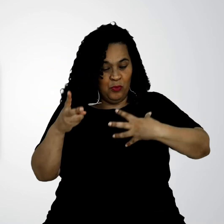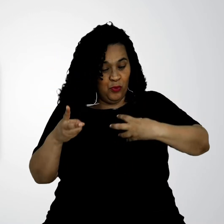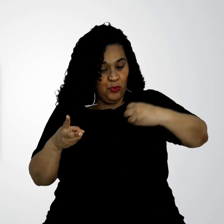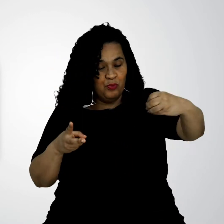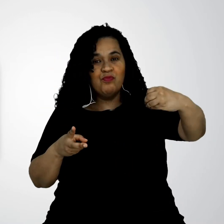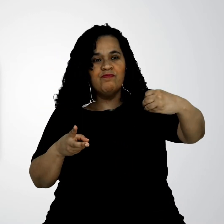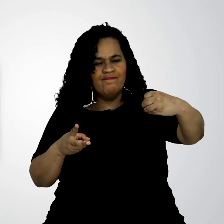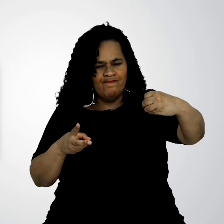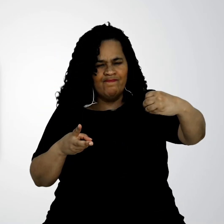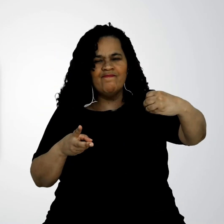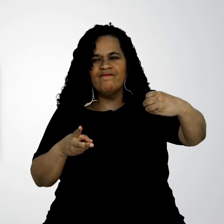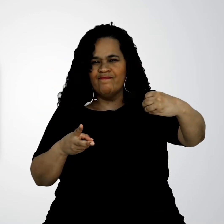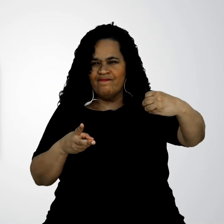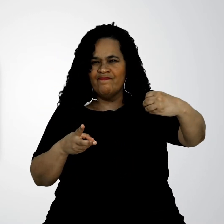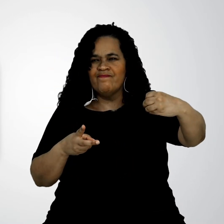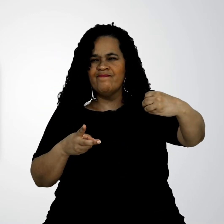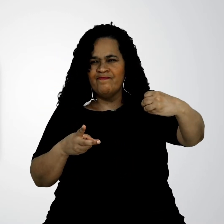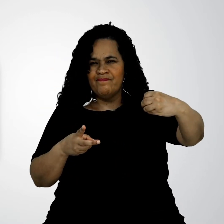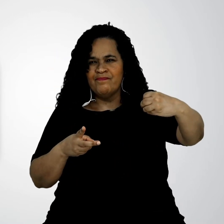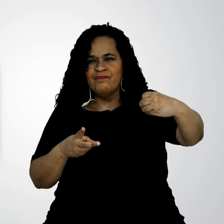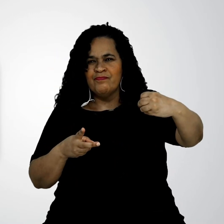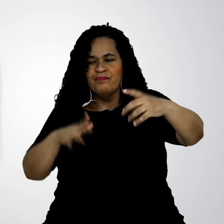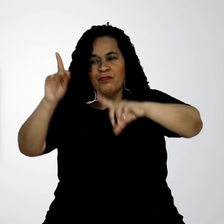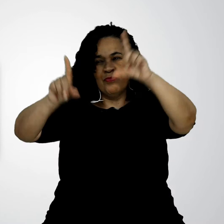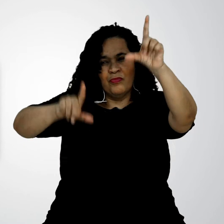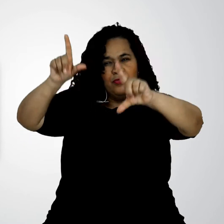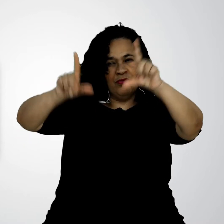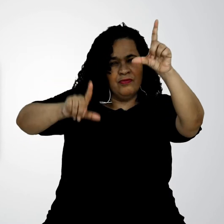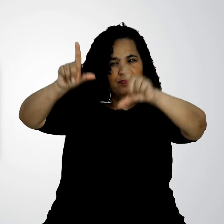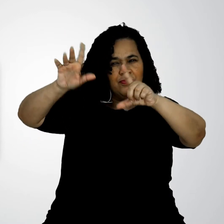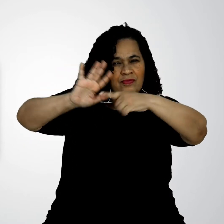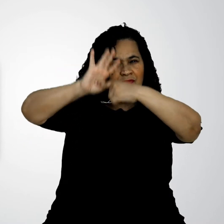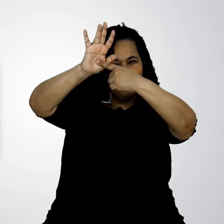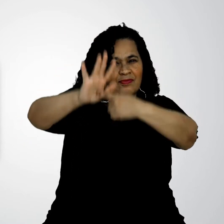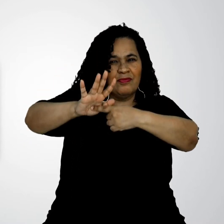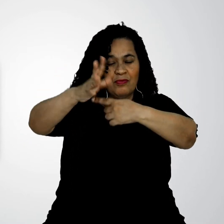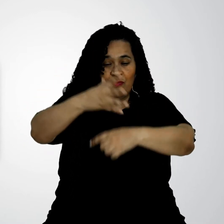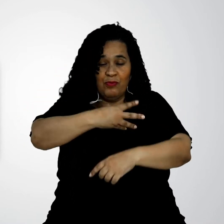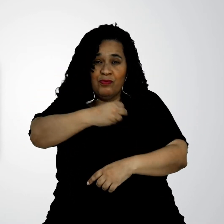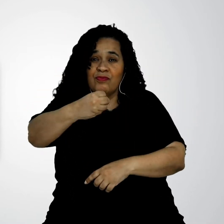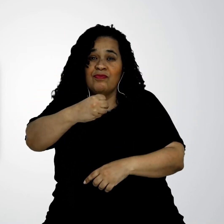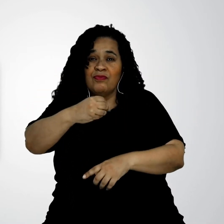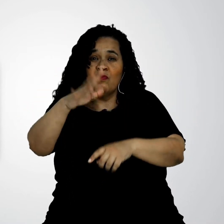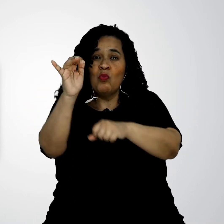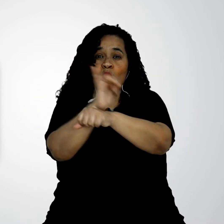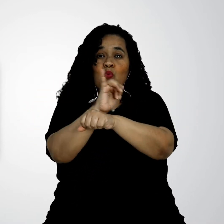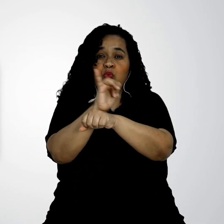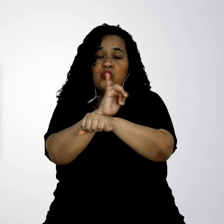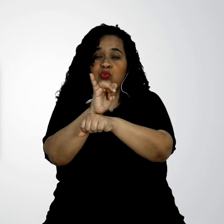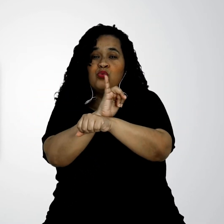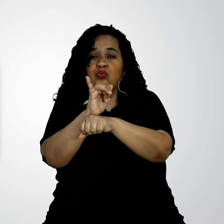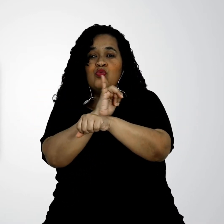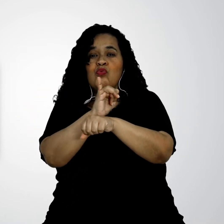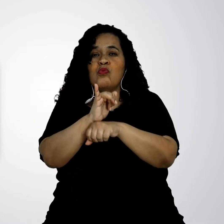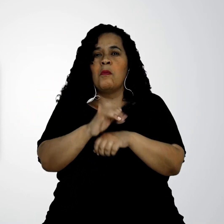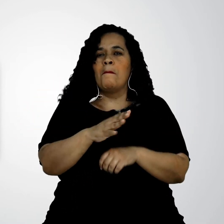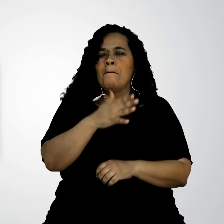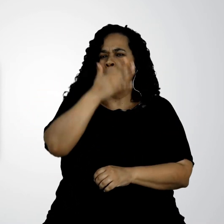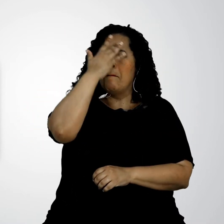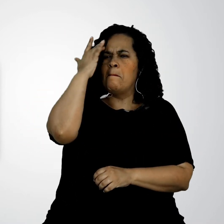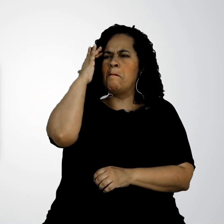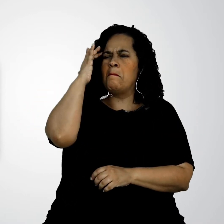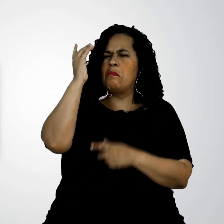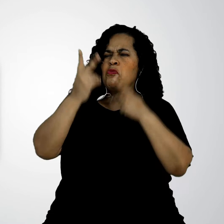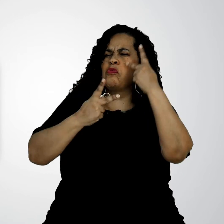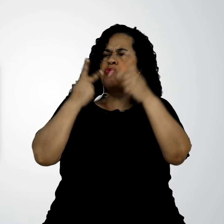direto nos filhos, né? O programa de televisão é para o filho, o cara do YouTube lá, o influencer é para o filho. Então